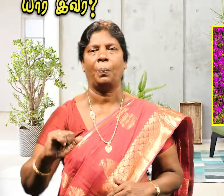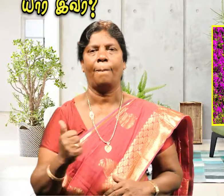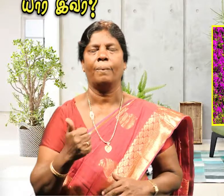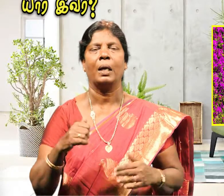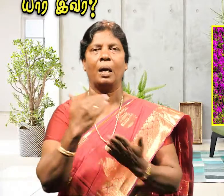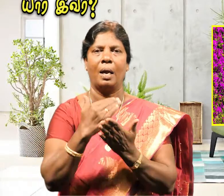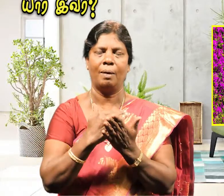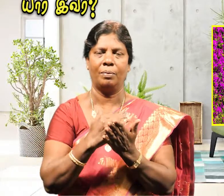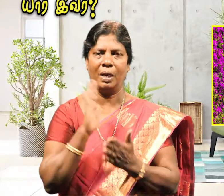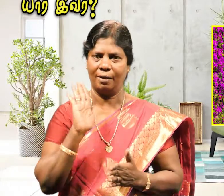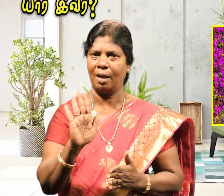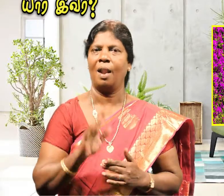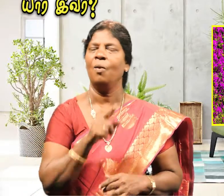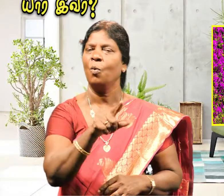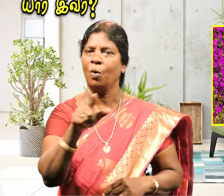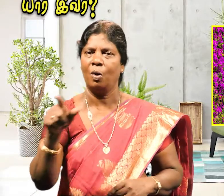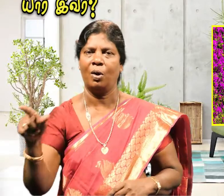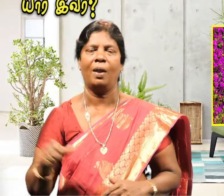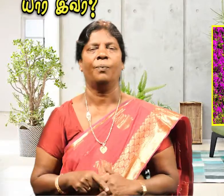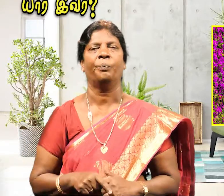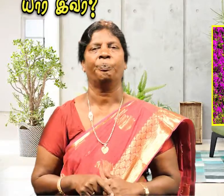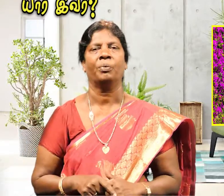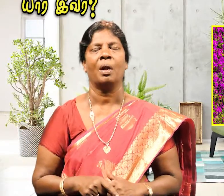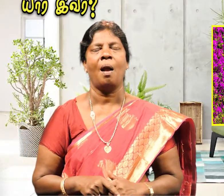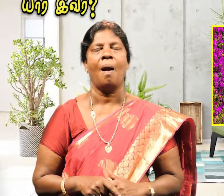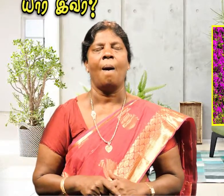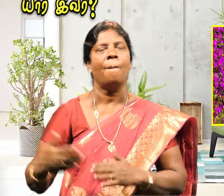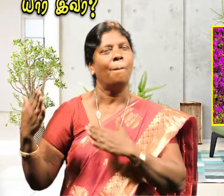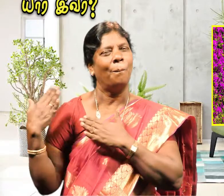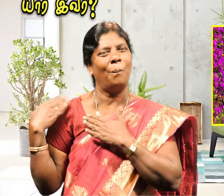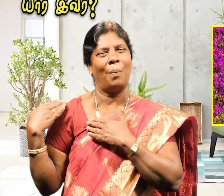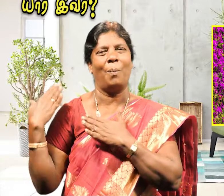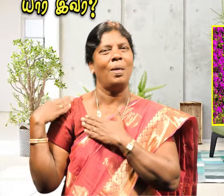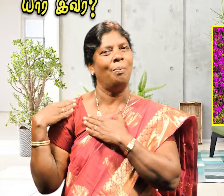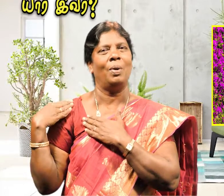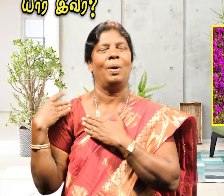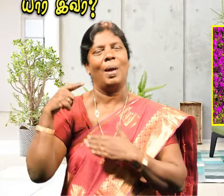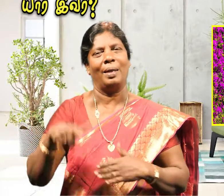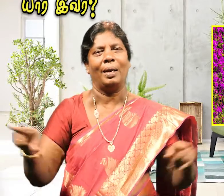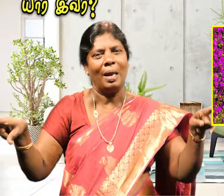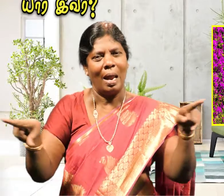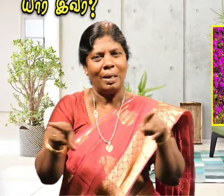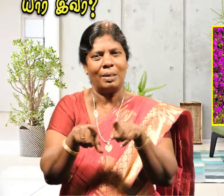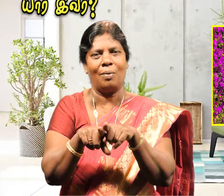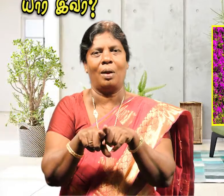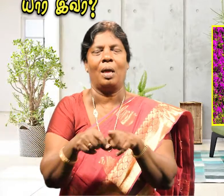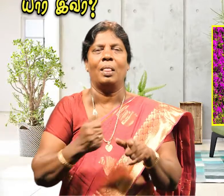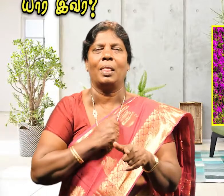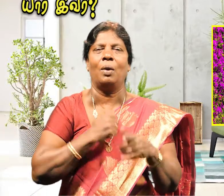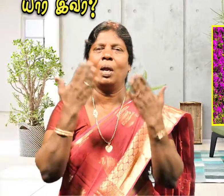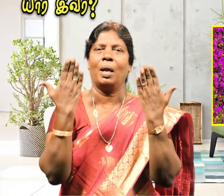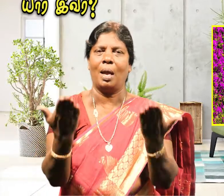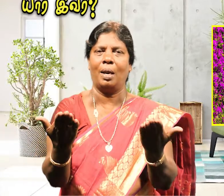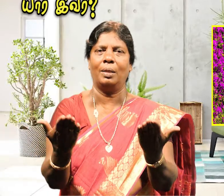விதம் சரியாக இருந்தால்தான், உங்களுடைய பாதிப்புகளும் அதற்கேற்றவாறு